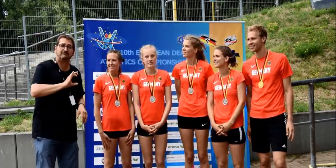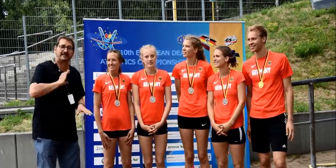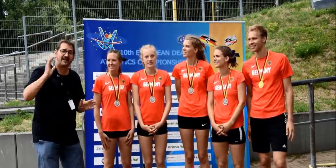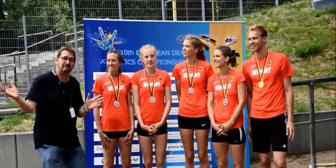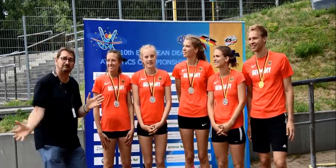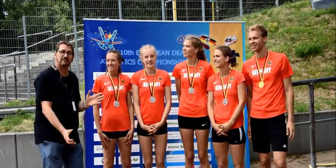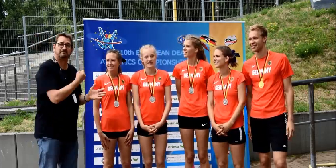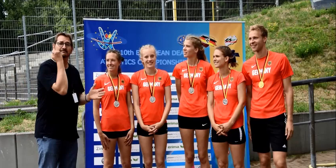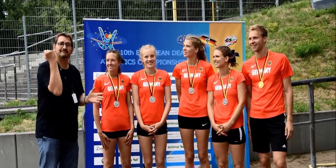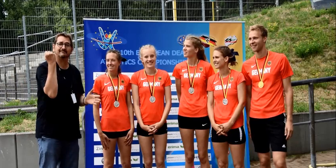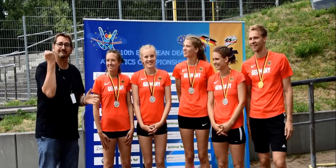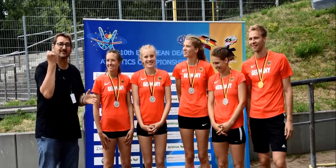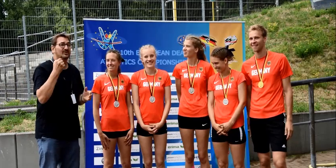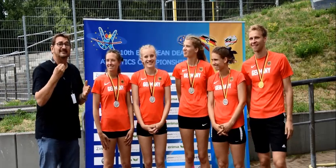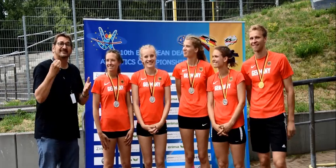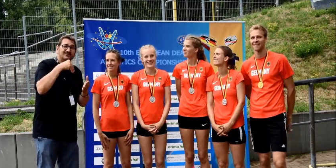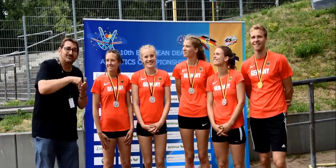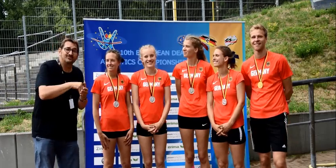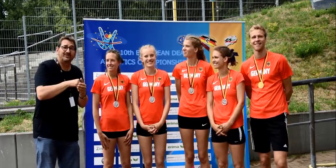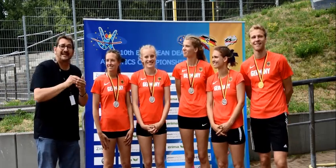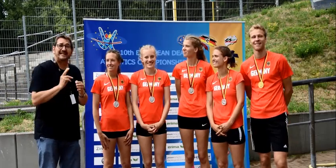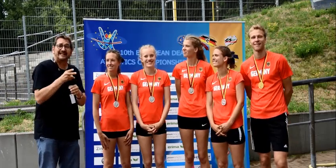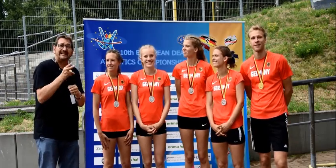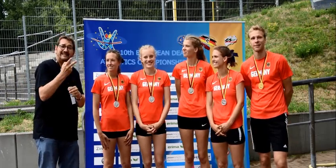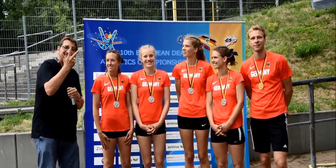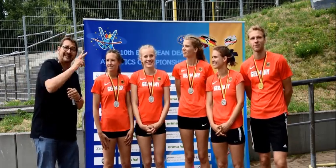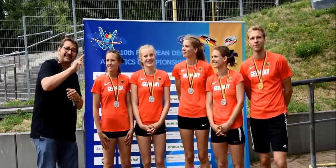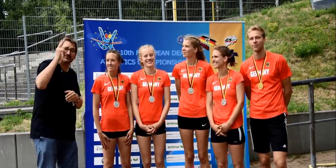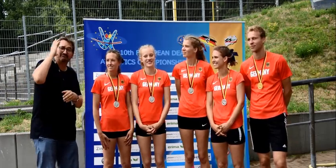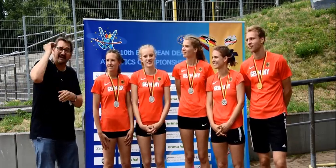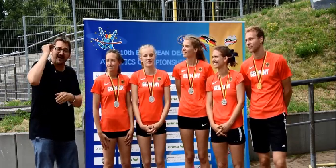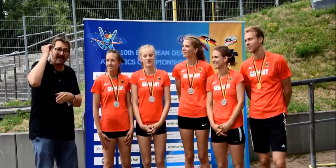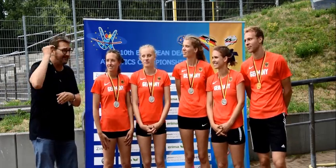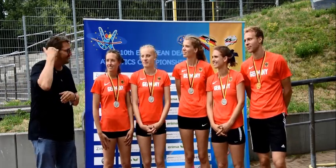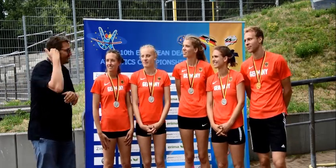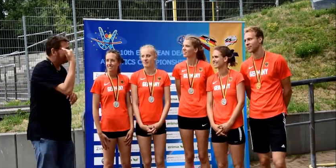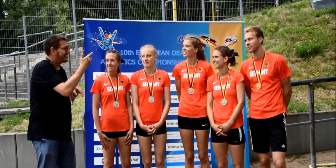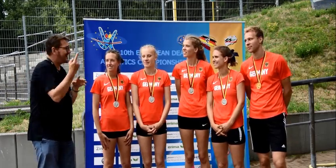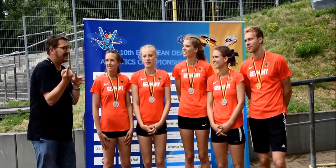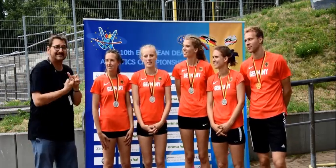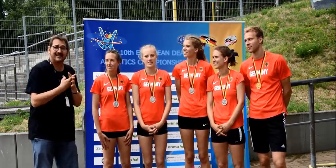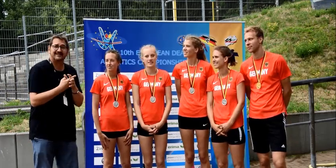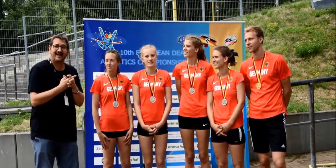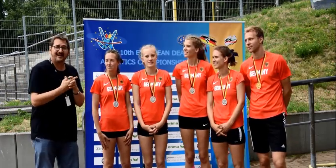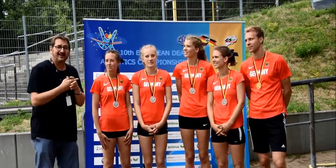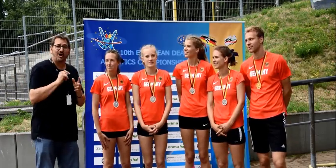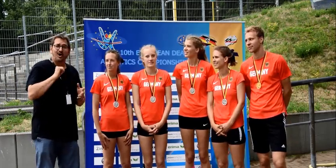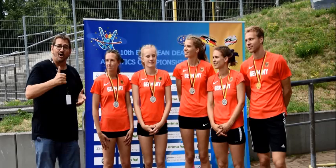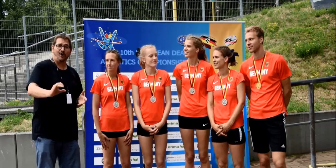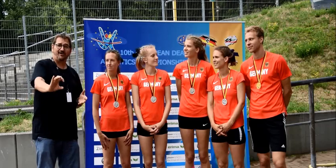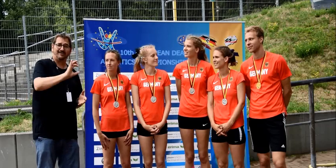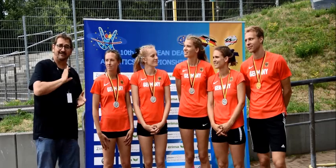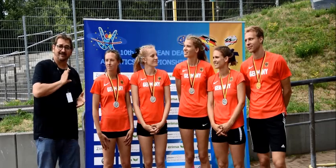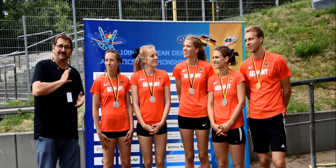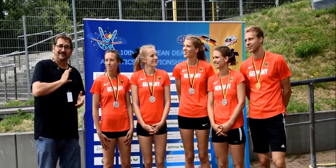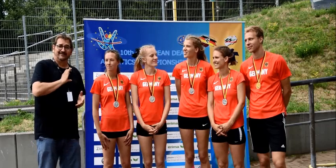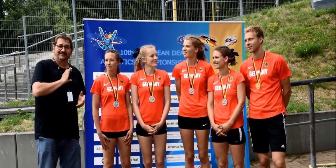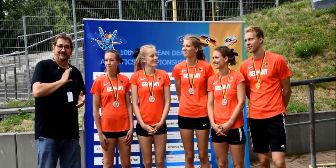12 Jahren haben wir jetzt endlich mal eine Medaille geholt. Also um der 3000 Hindernislauf der Männer haben wir ja schon angesagt, eine Goldmedaille